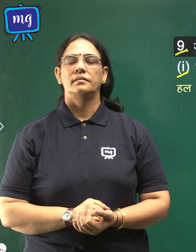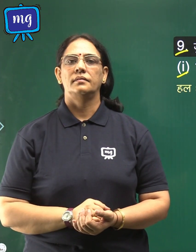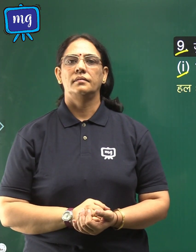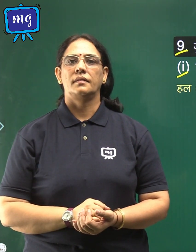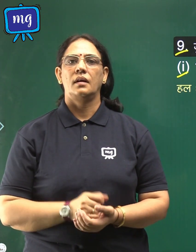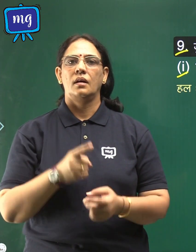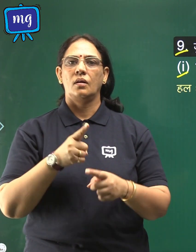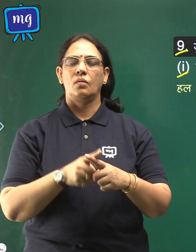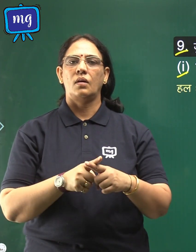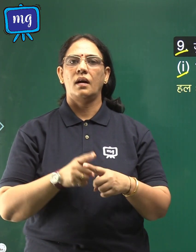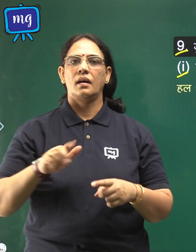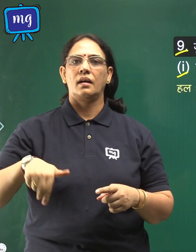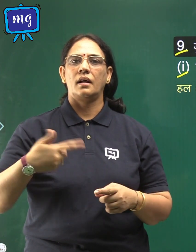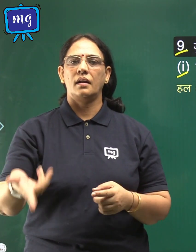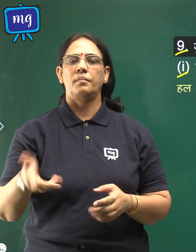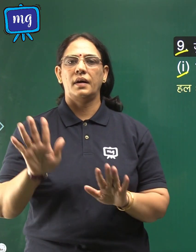गुणा करने पर